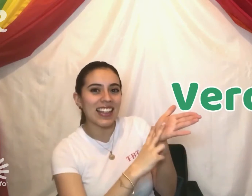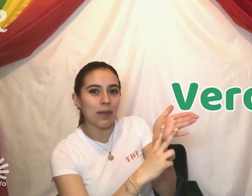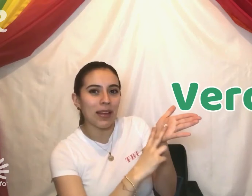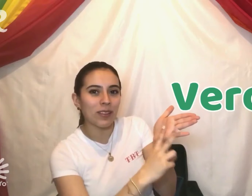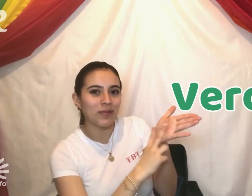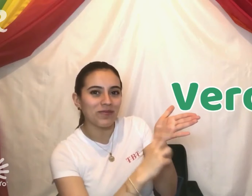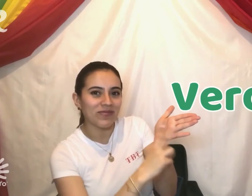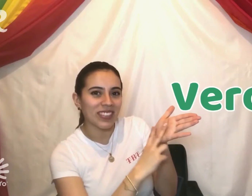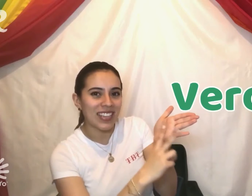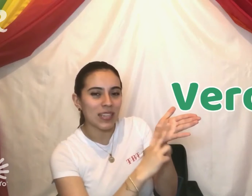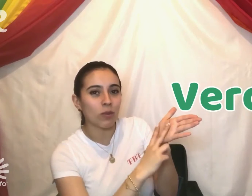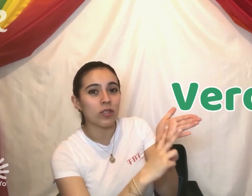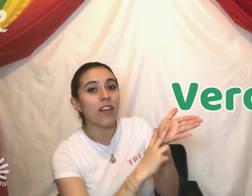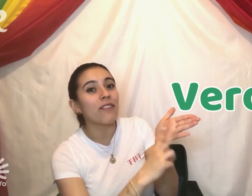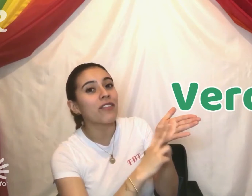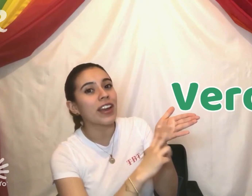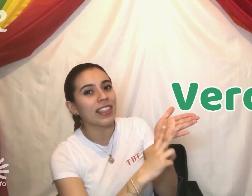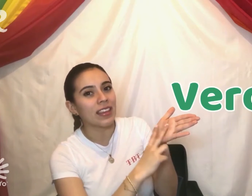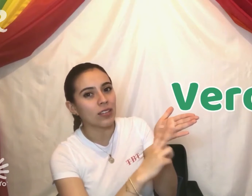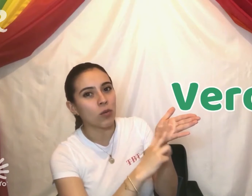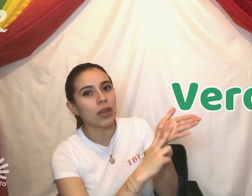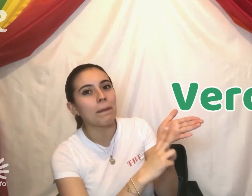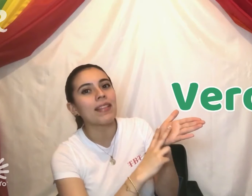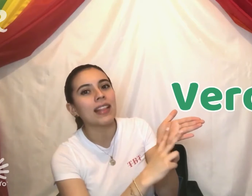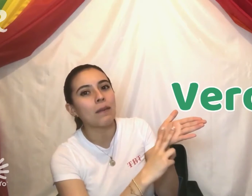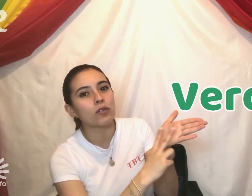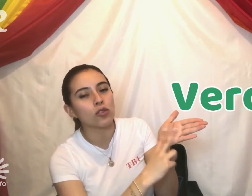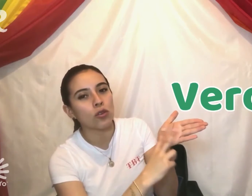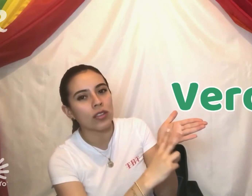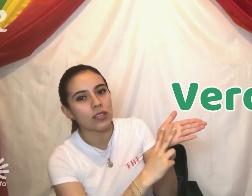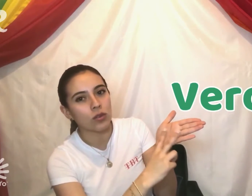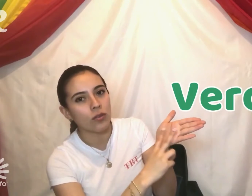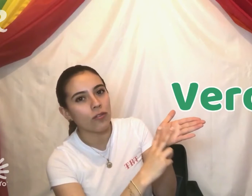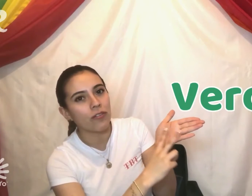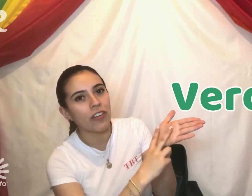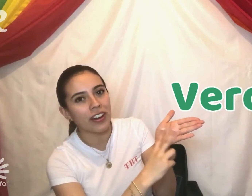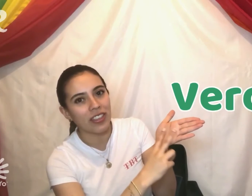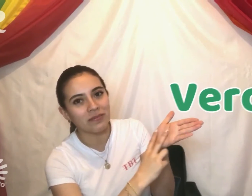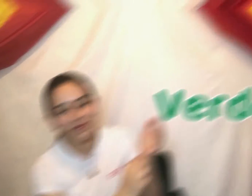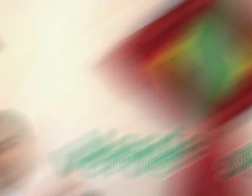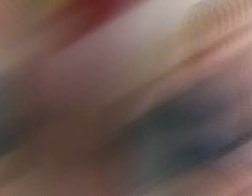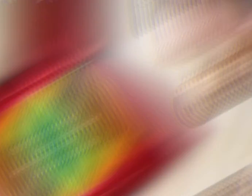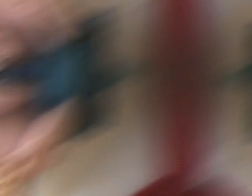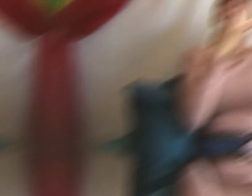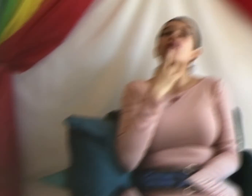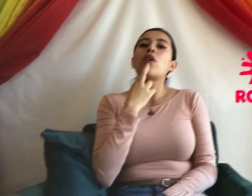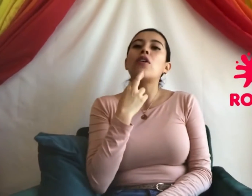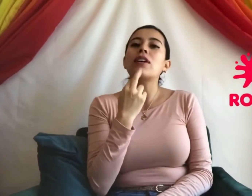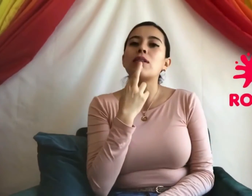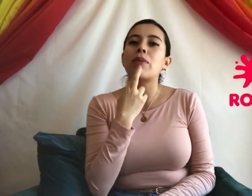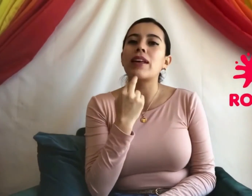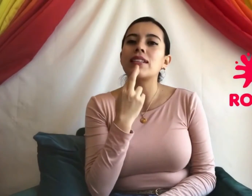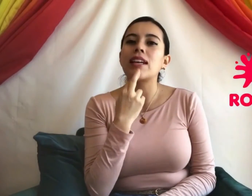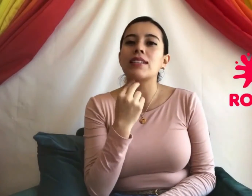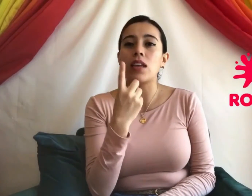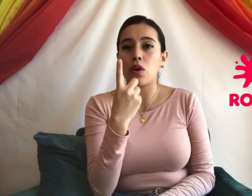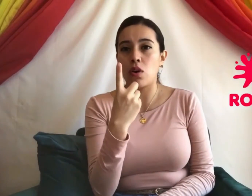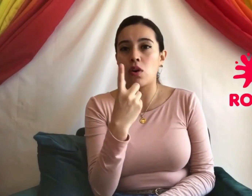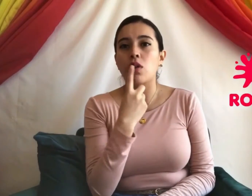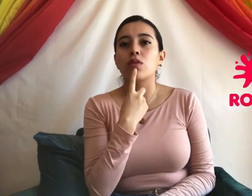mano hacemos verde, como que pintamos con esto, verde. Rojo, que se puede hacer así o con un